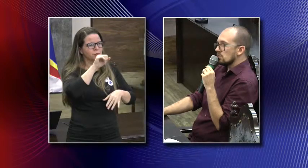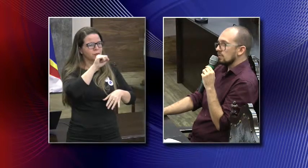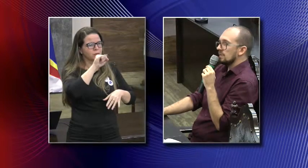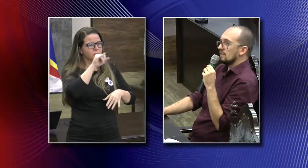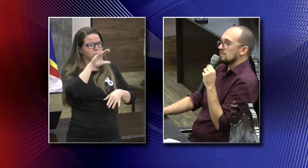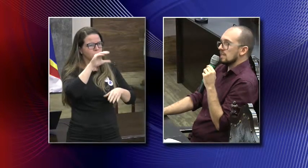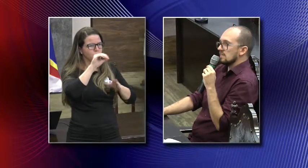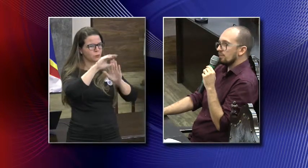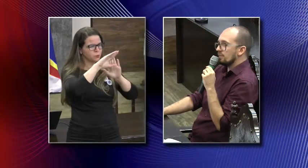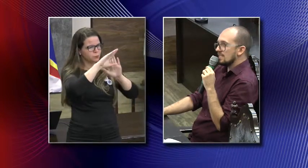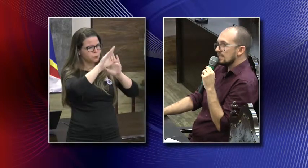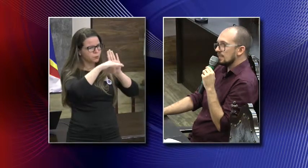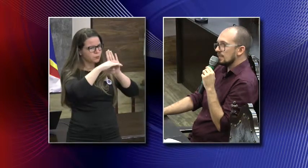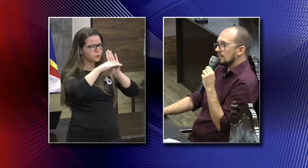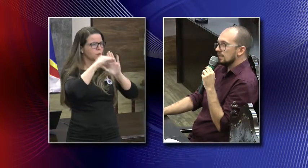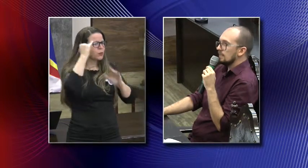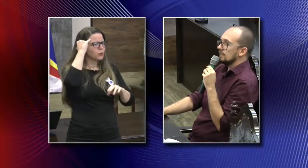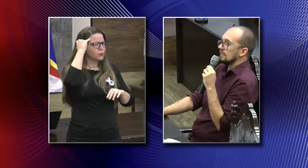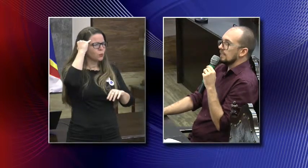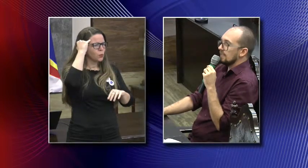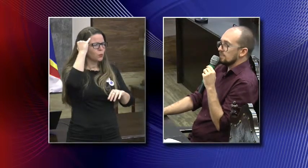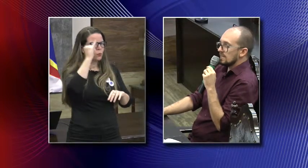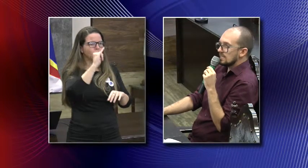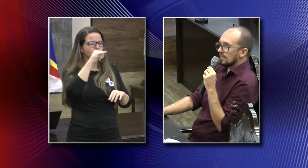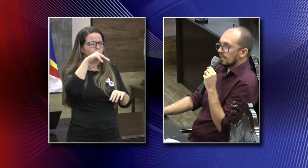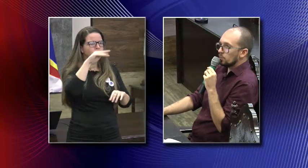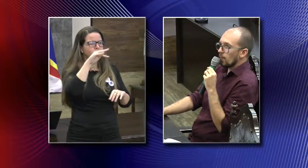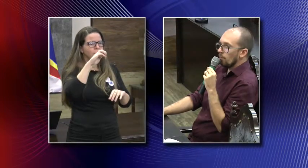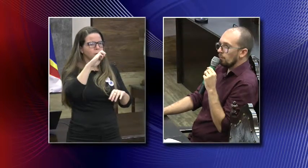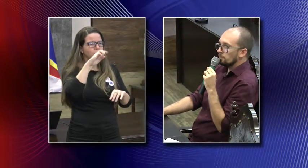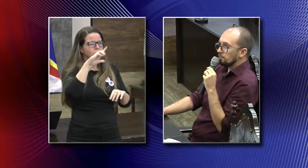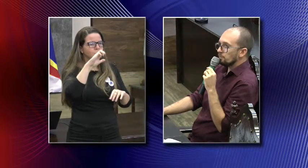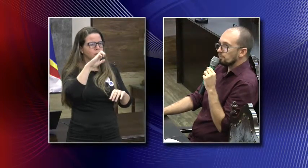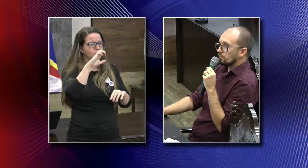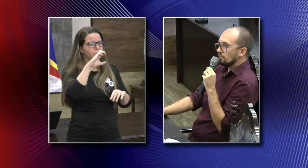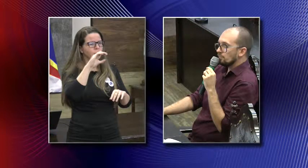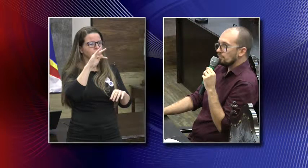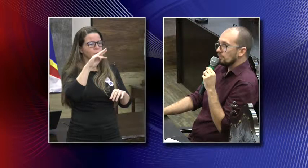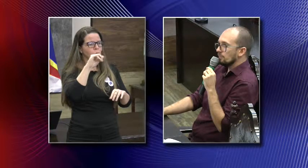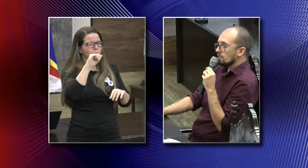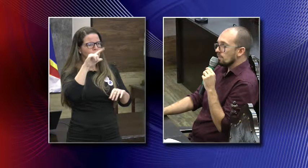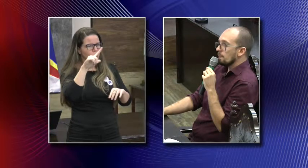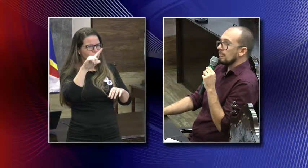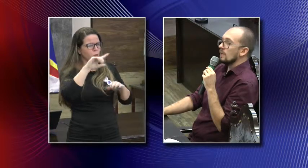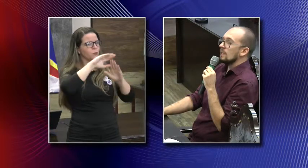cegos, deficiência física, deficiência intelectual